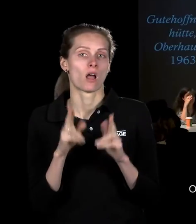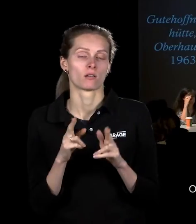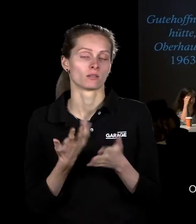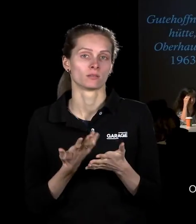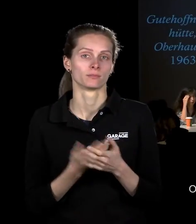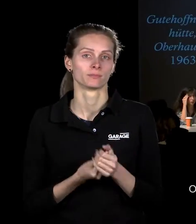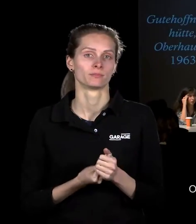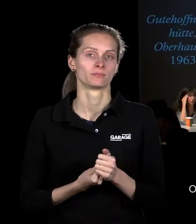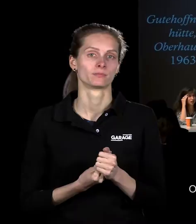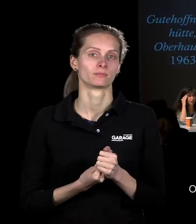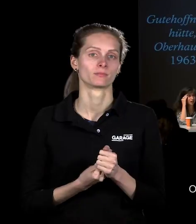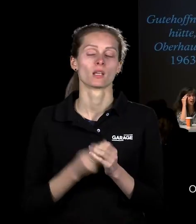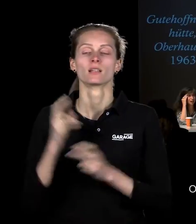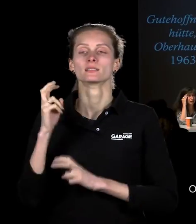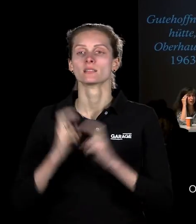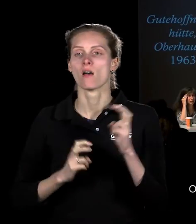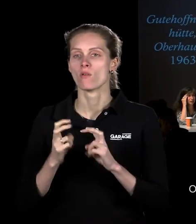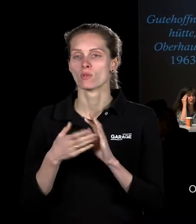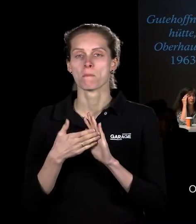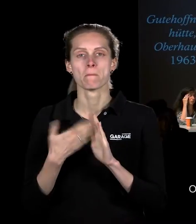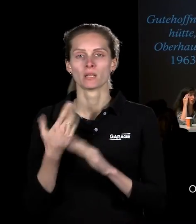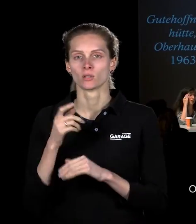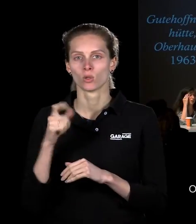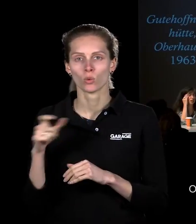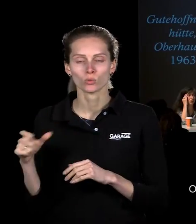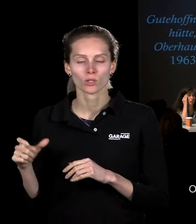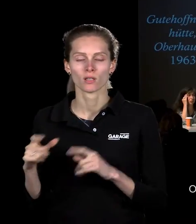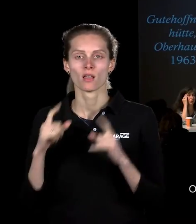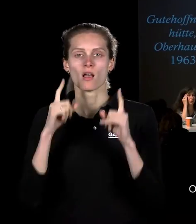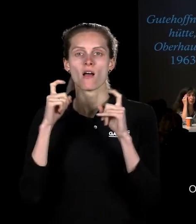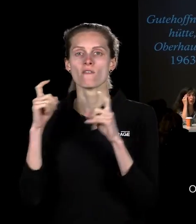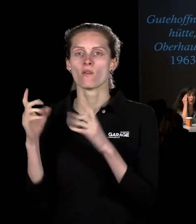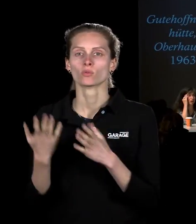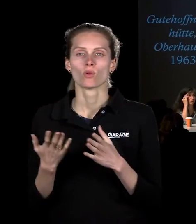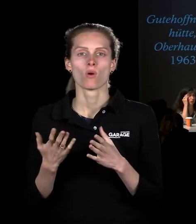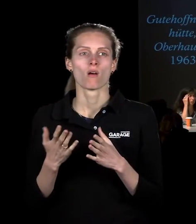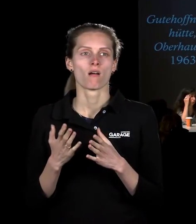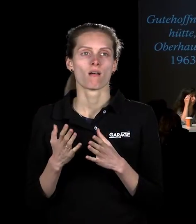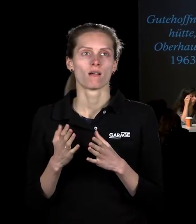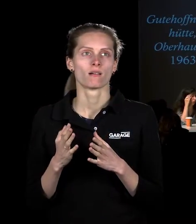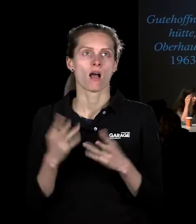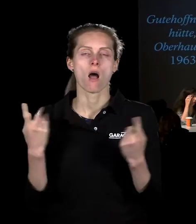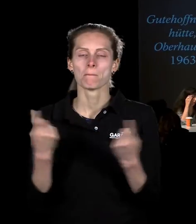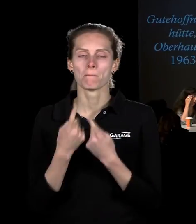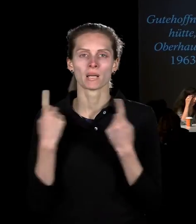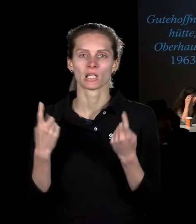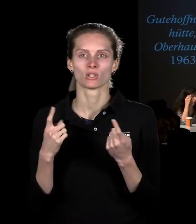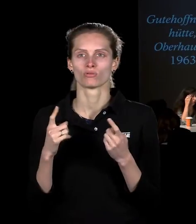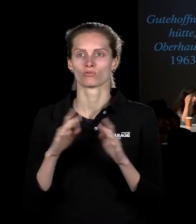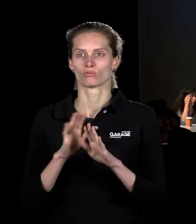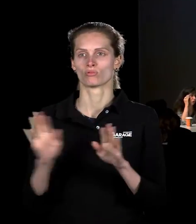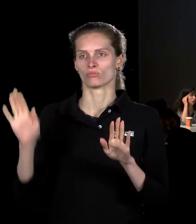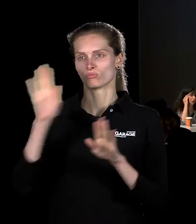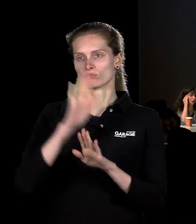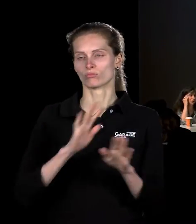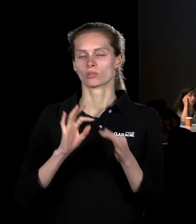абсолютно заводы без людей, снятые предельно нейтральным планом. Причем для них это